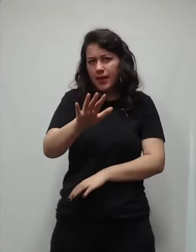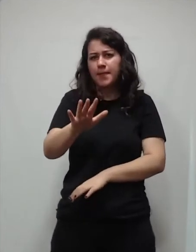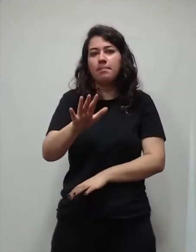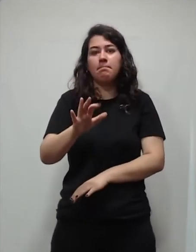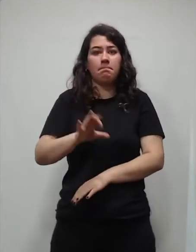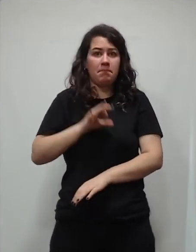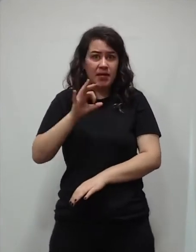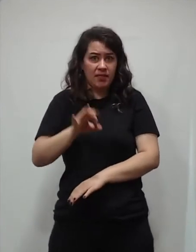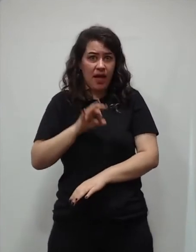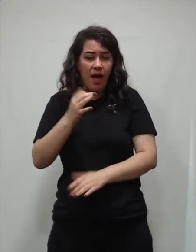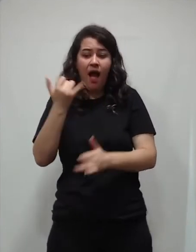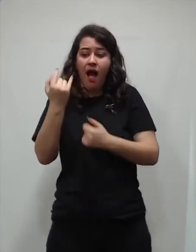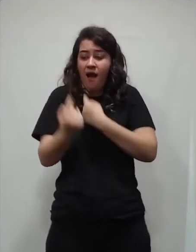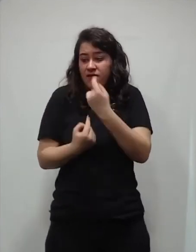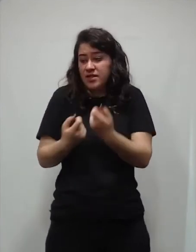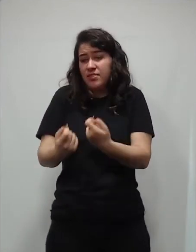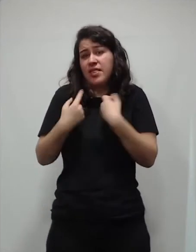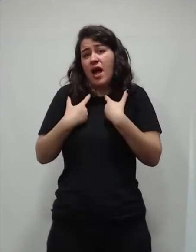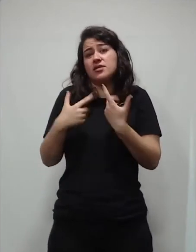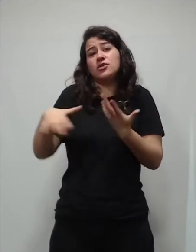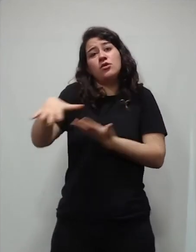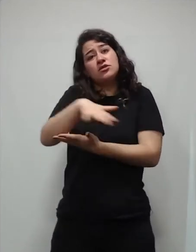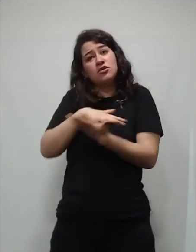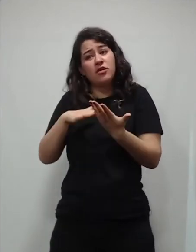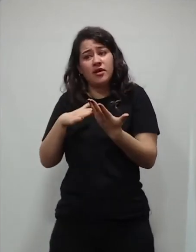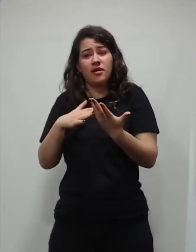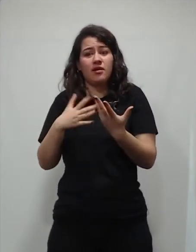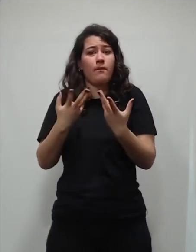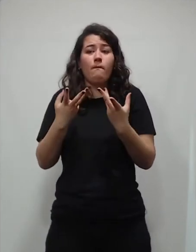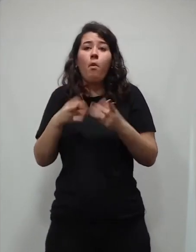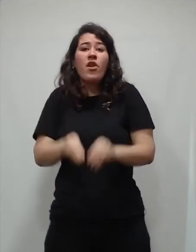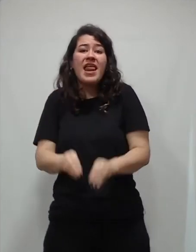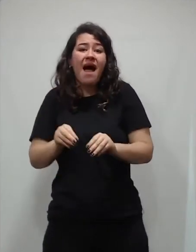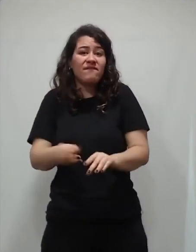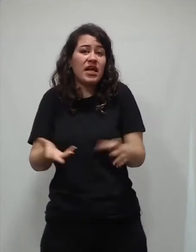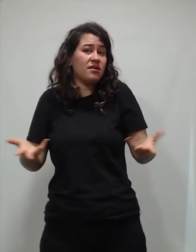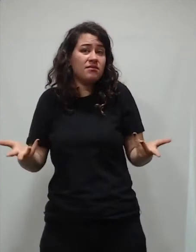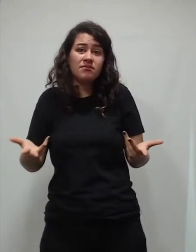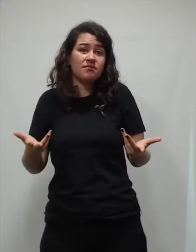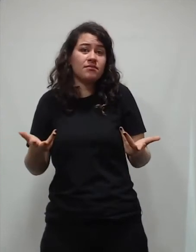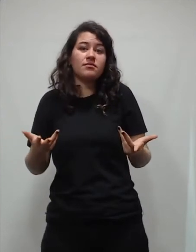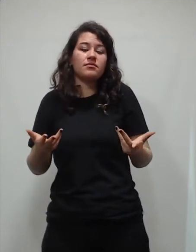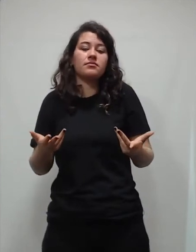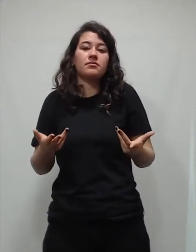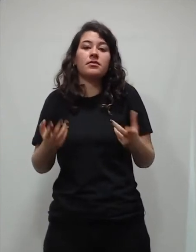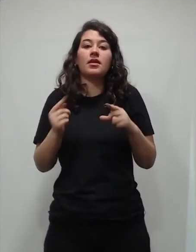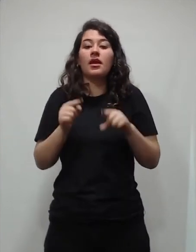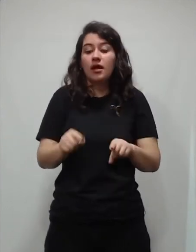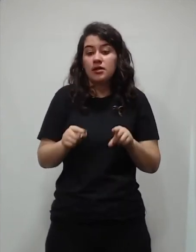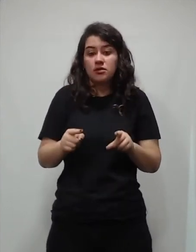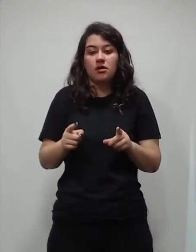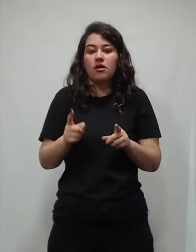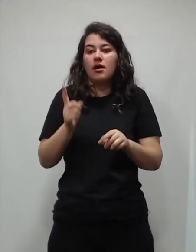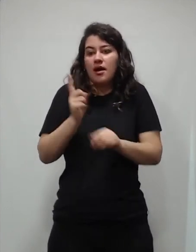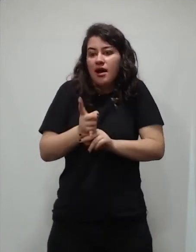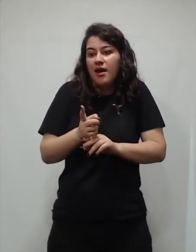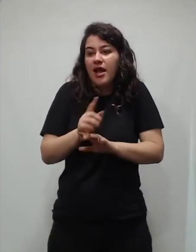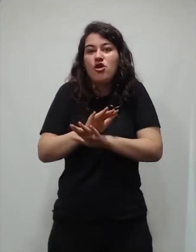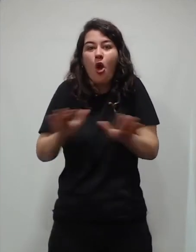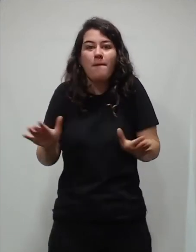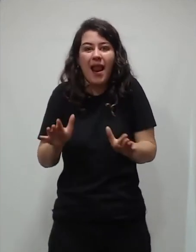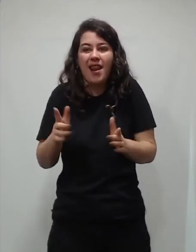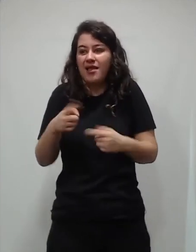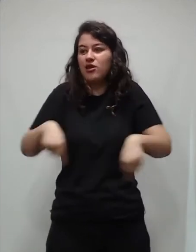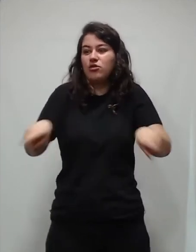vida misma te coloca en una situación en la que estás vulnerable y en la que es esperable que